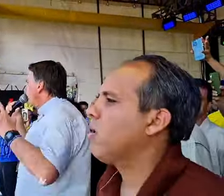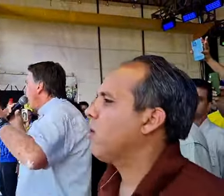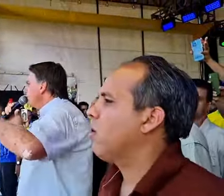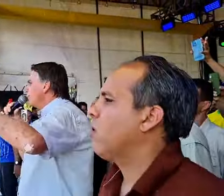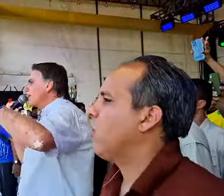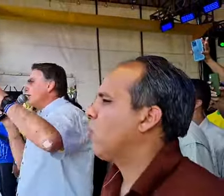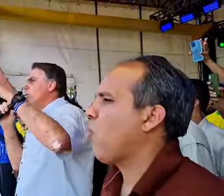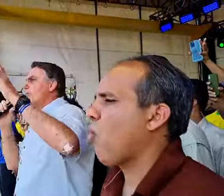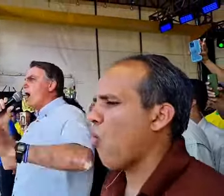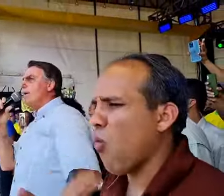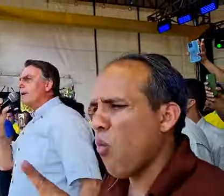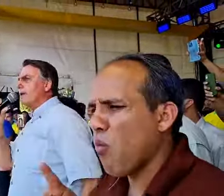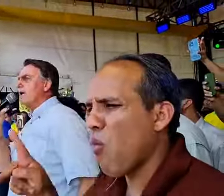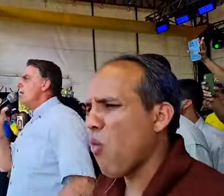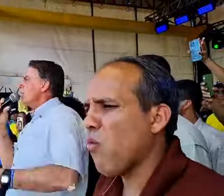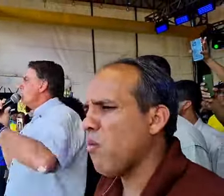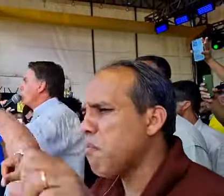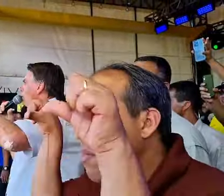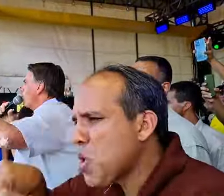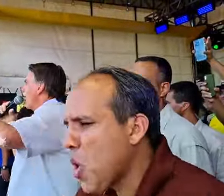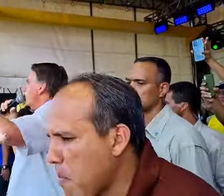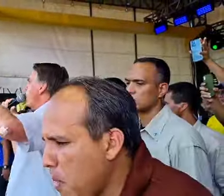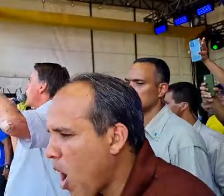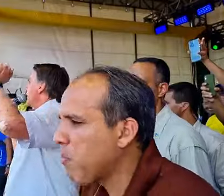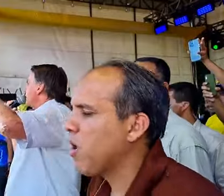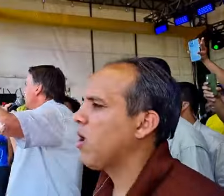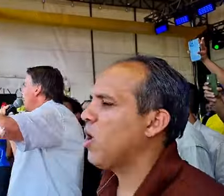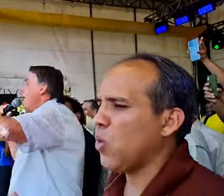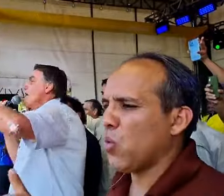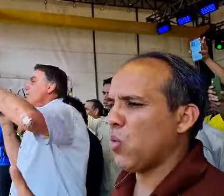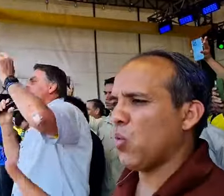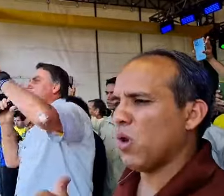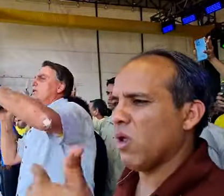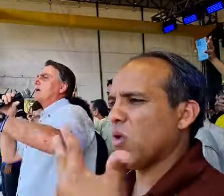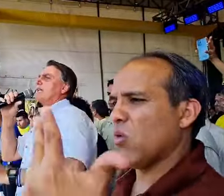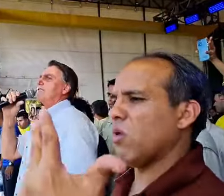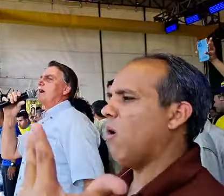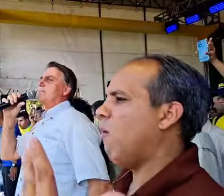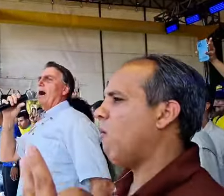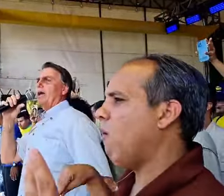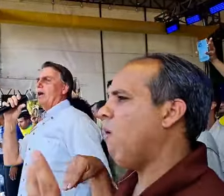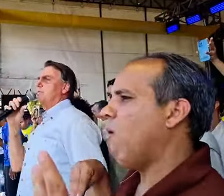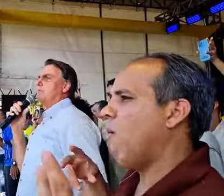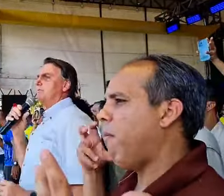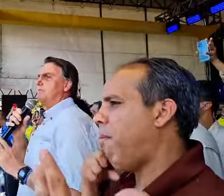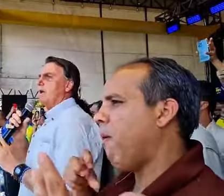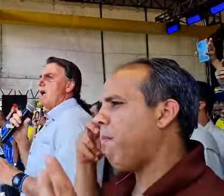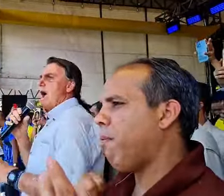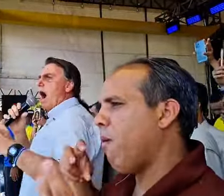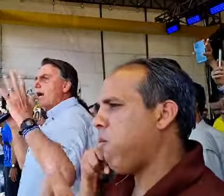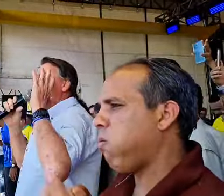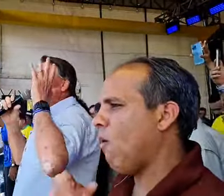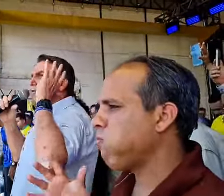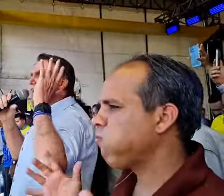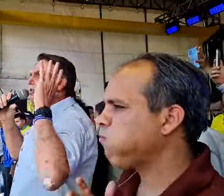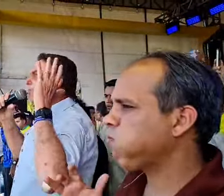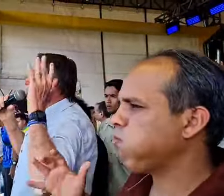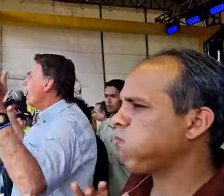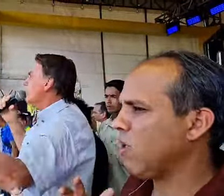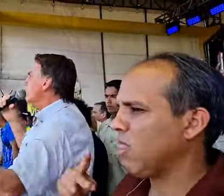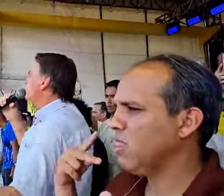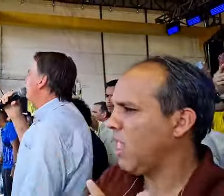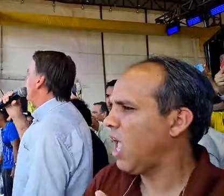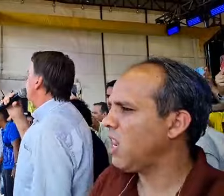O povo ficando pobre e o Lula e a sua quadrilha ficando cada vez mais rico. Acabou